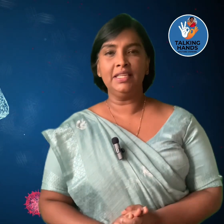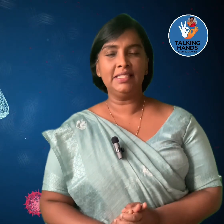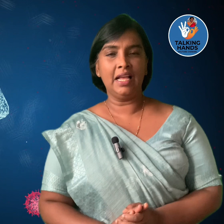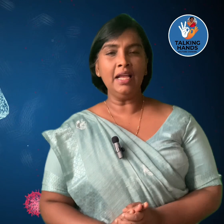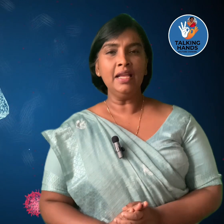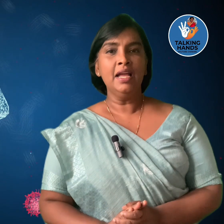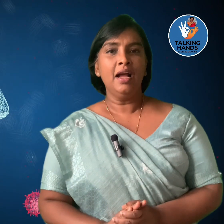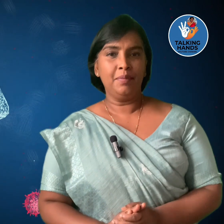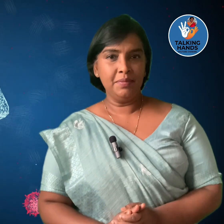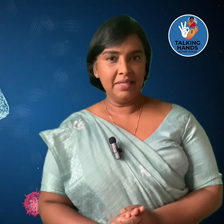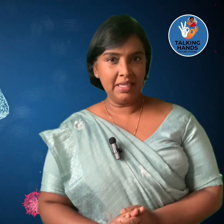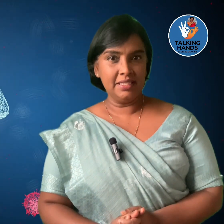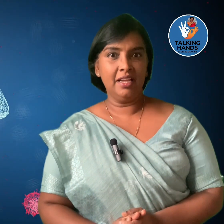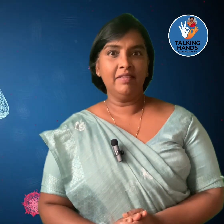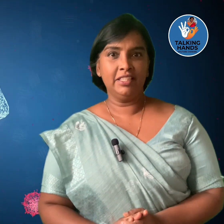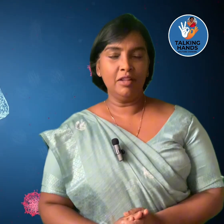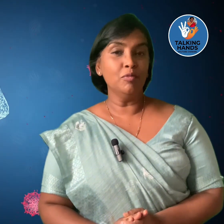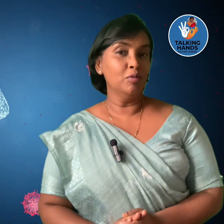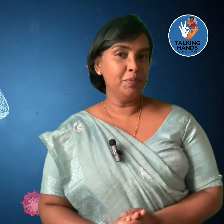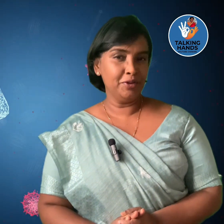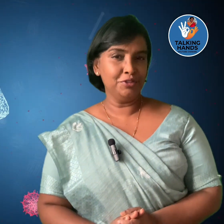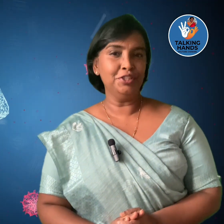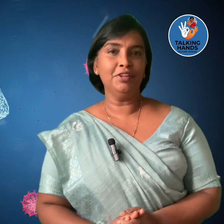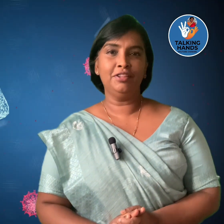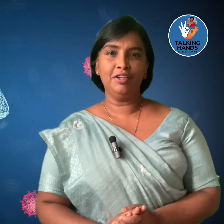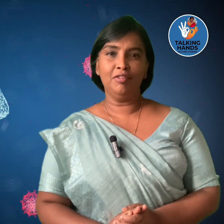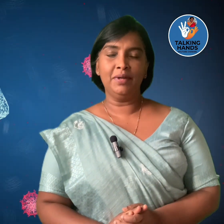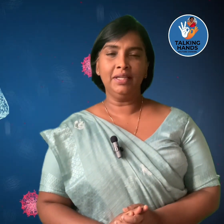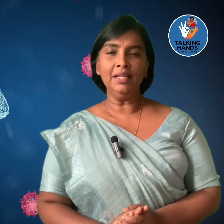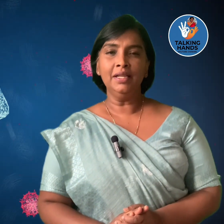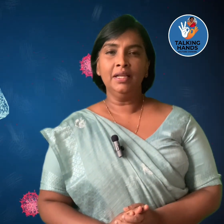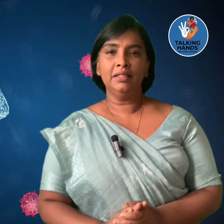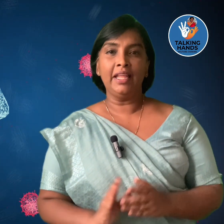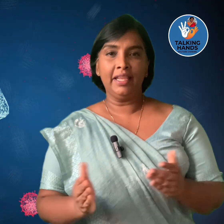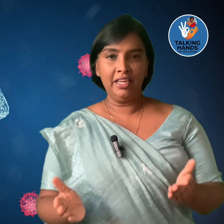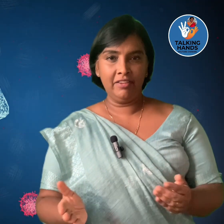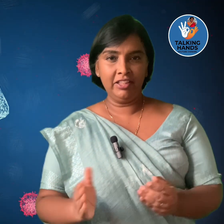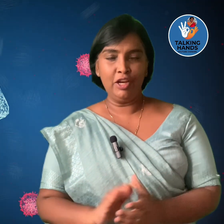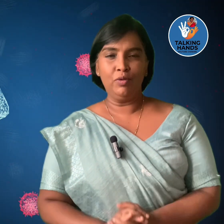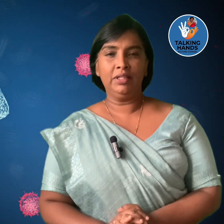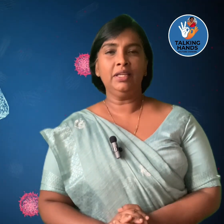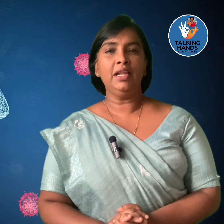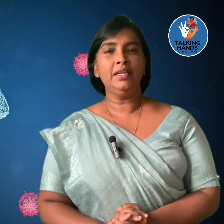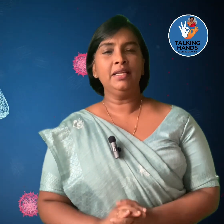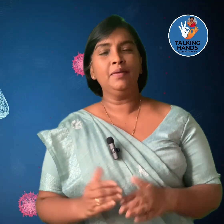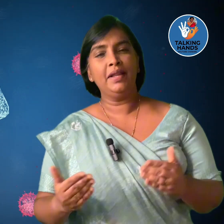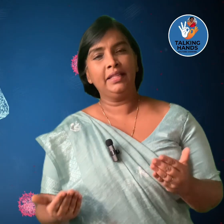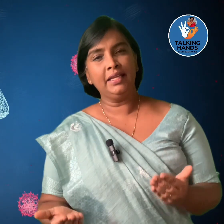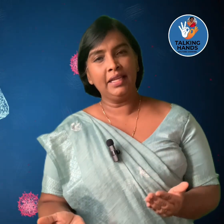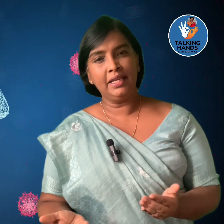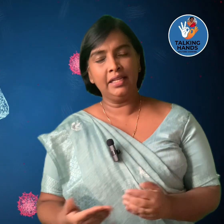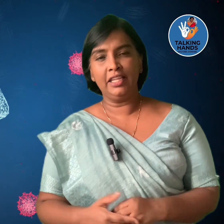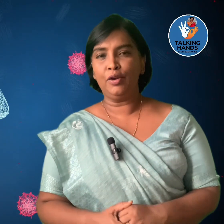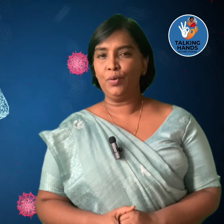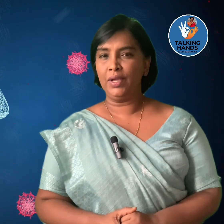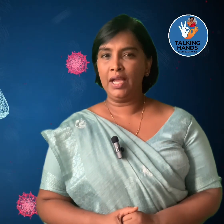නිසා අපිට මේ සංඥා වචනත් බොහොම ප්‍රයෝජනවත් වෙනවා ඔබට. කෙනෙක්ව දැනුවත් කරන්න, එහෙම නැත්නම් කෙනෙක්ගේ තියෙන රෝගයක්,